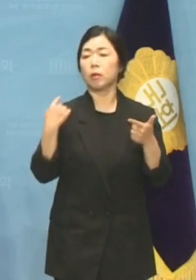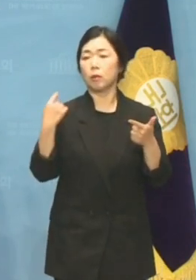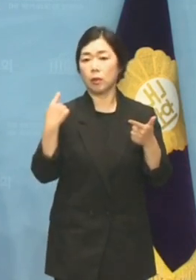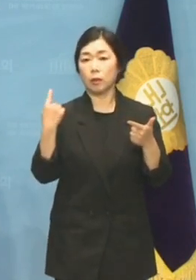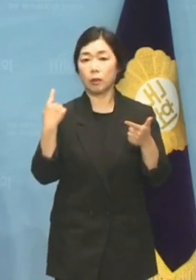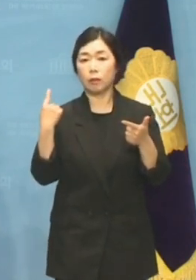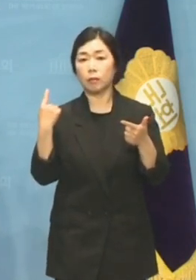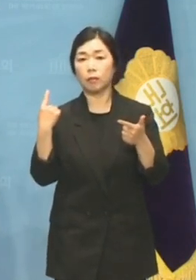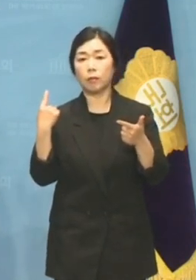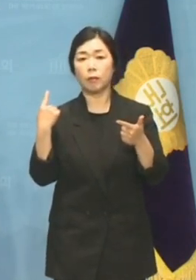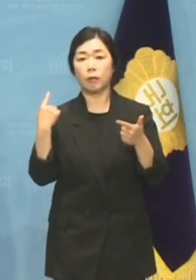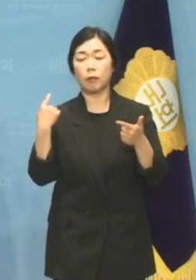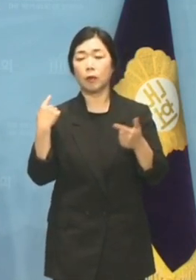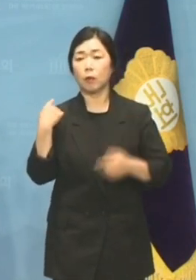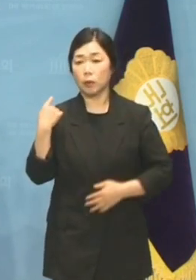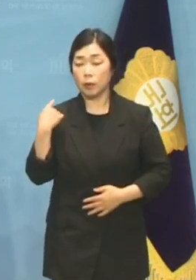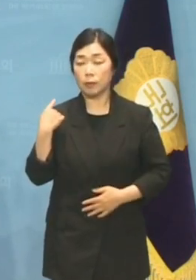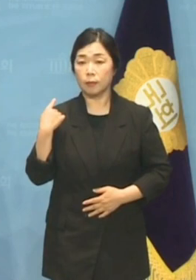어제